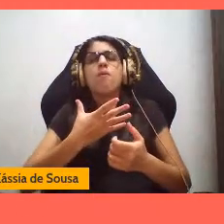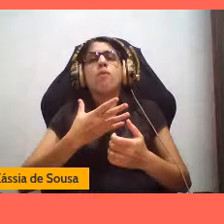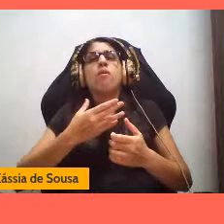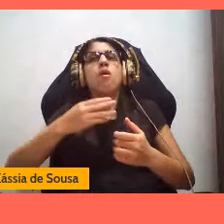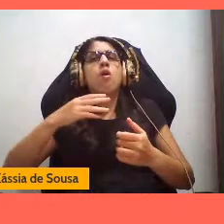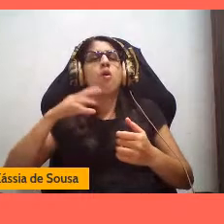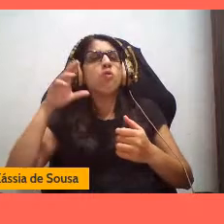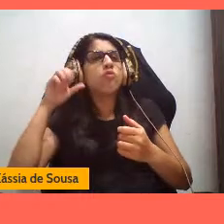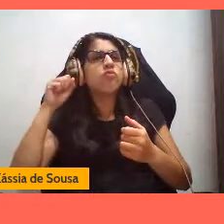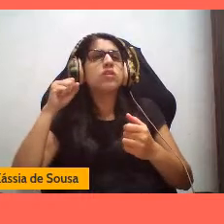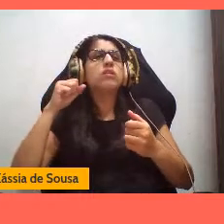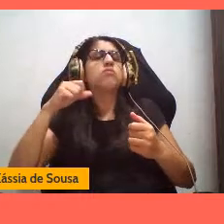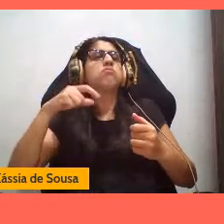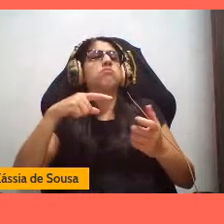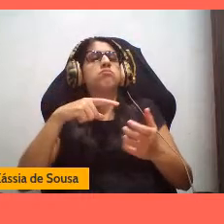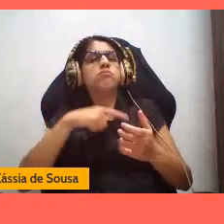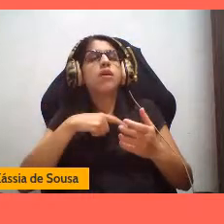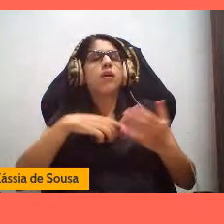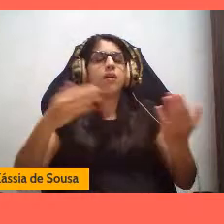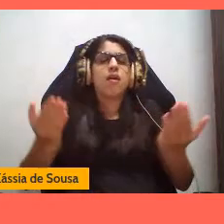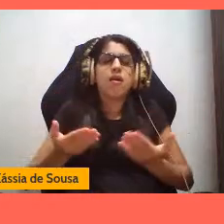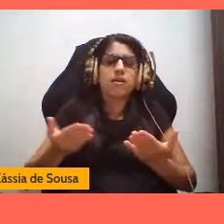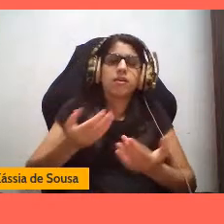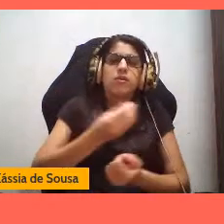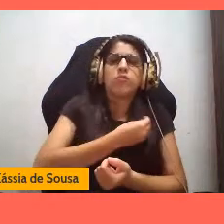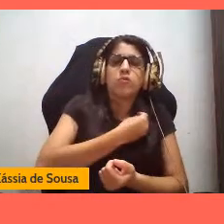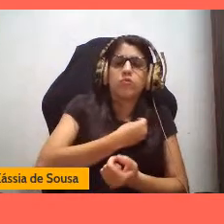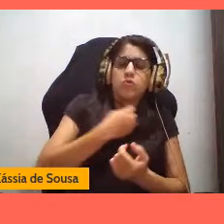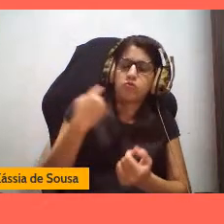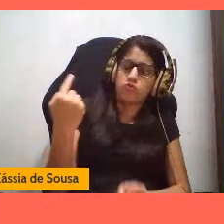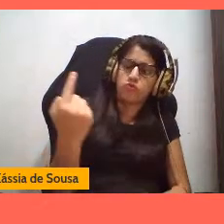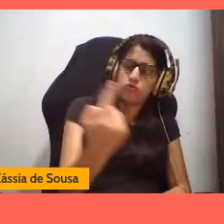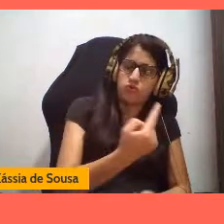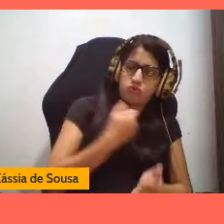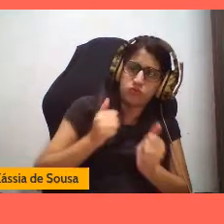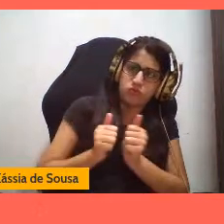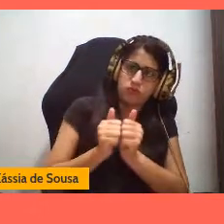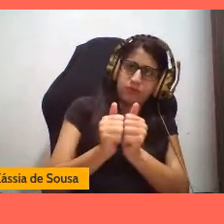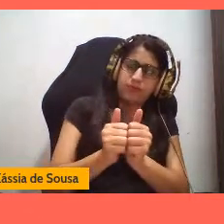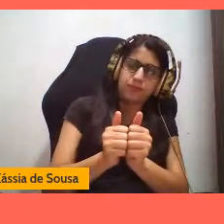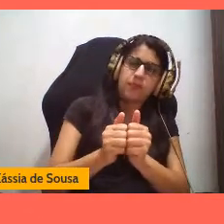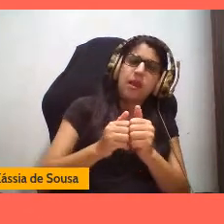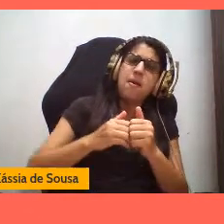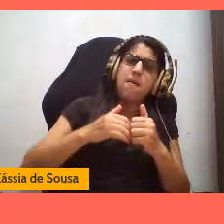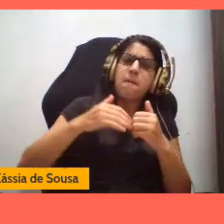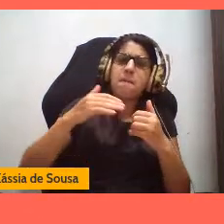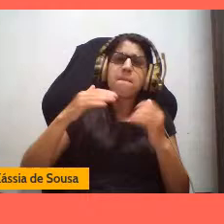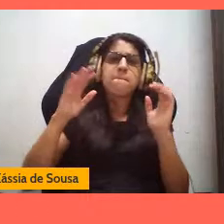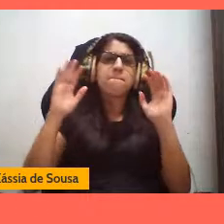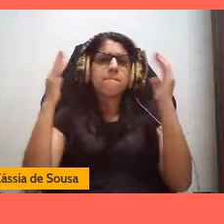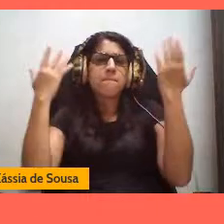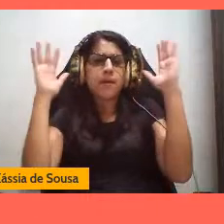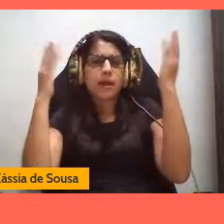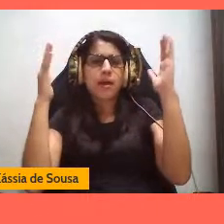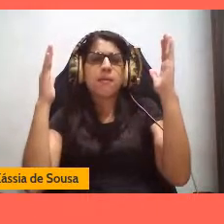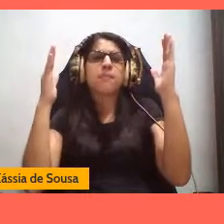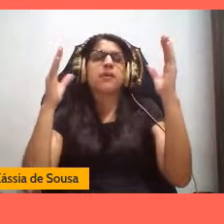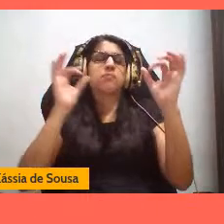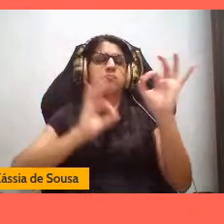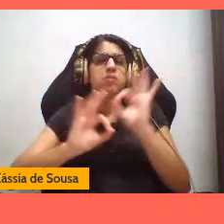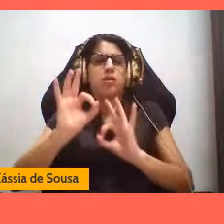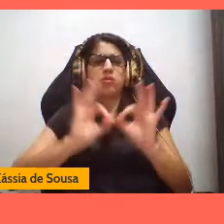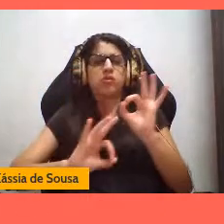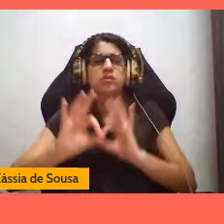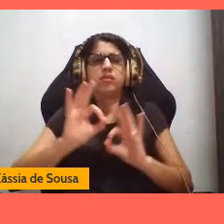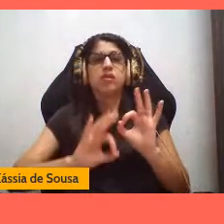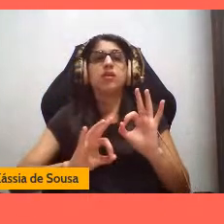ouvi-las e tê-las aqui conosco. Parabéns pela organização do evento, participei de muitas...